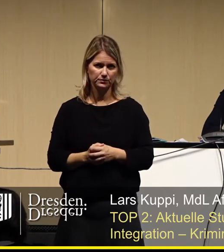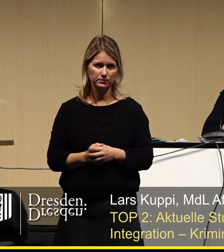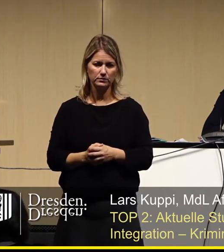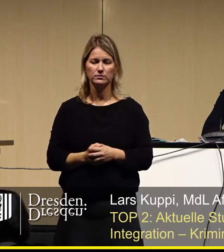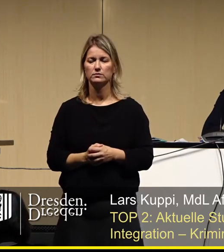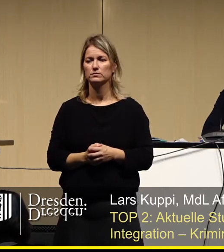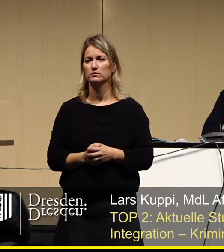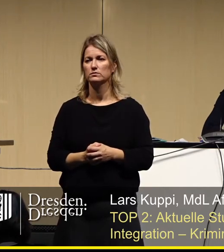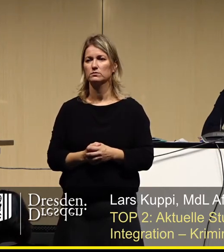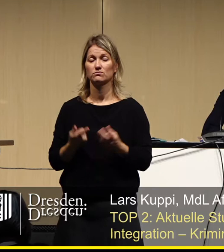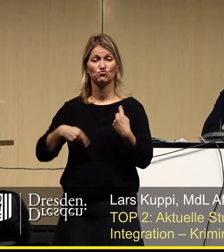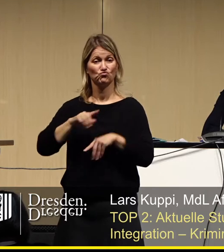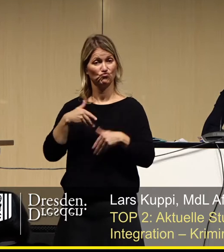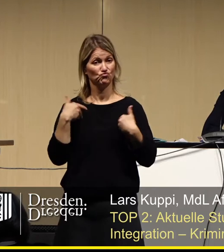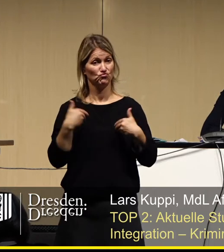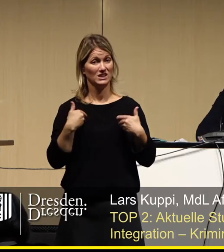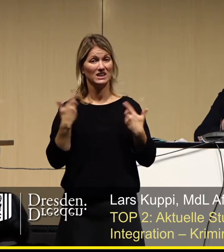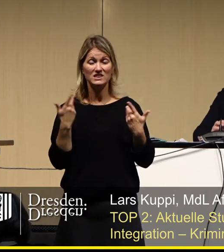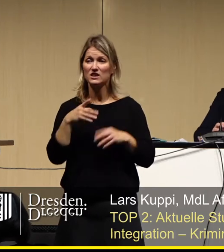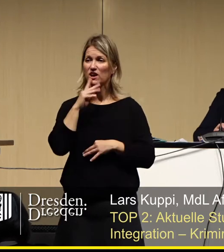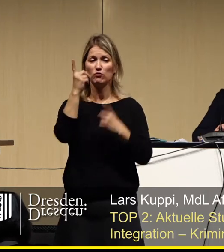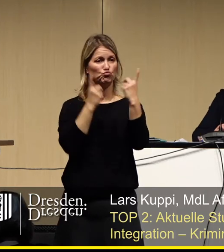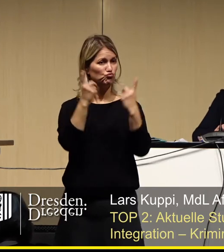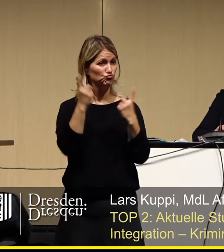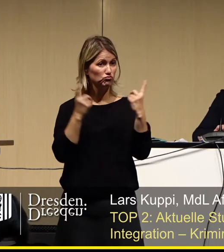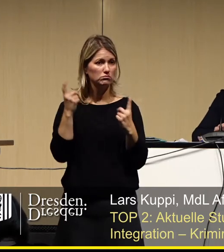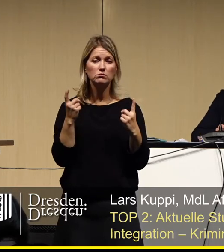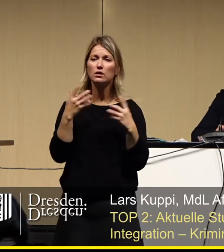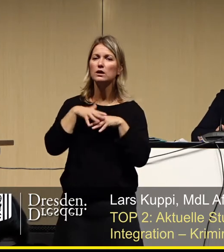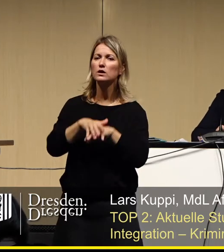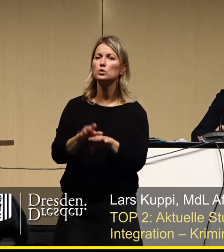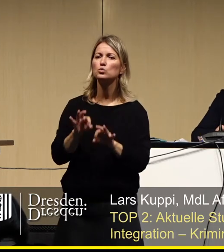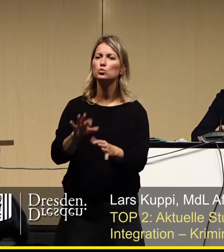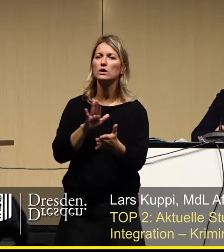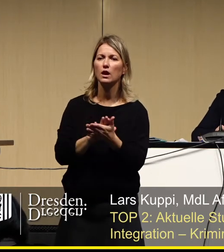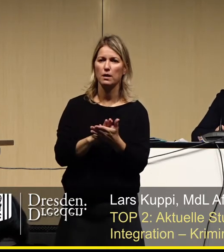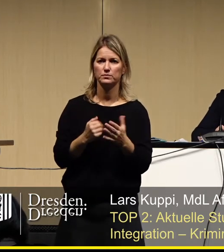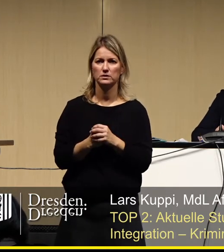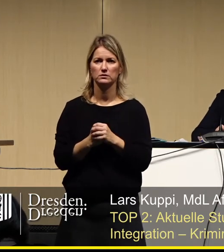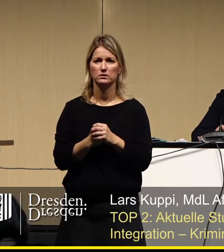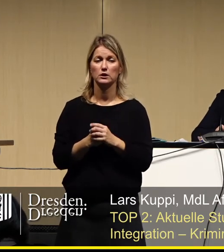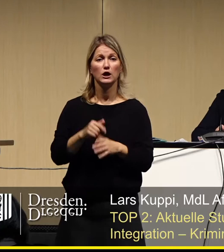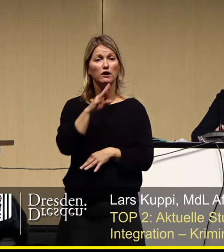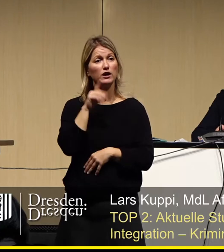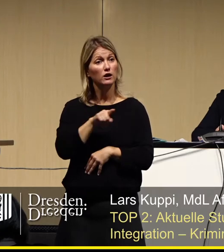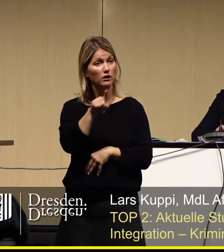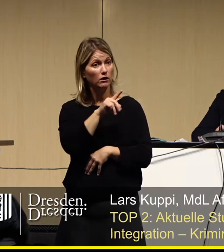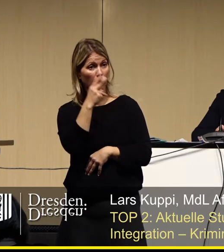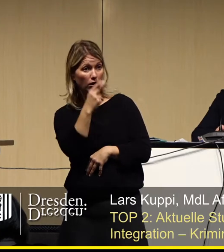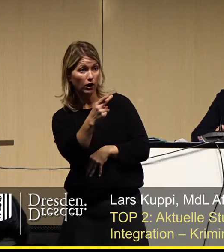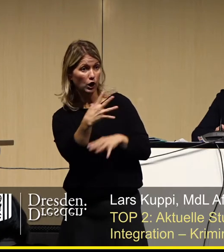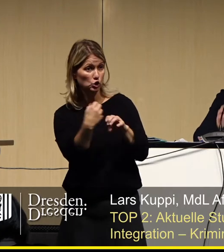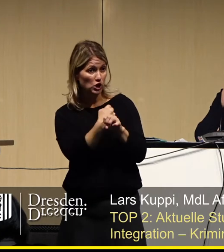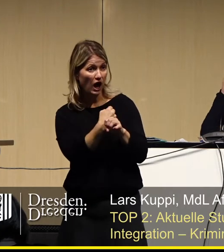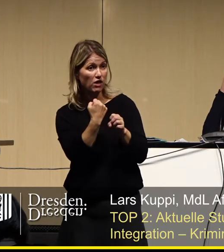Wir freuen uns, dass bei vielen Zugereisten die Integration gut funktioniert hat. Wir freuen uns über viele, die es geschafft haben, im